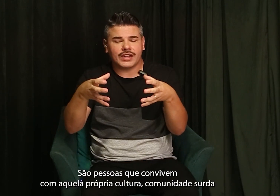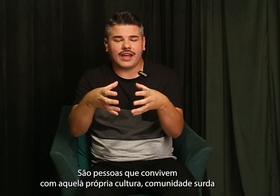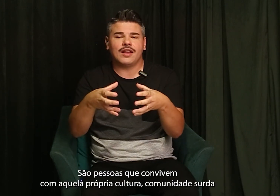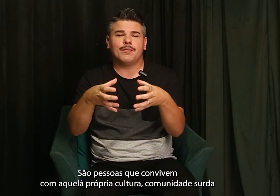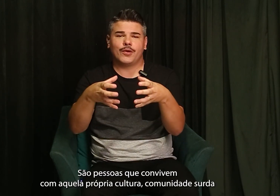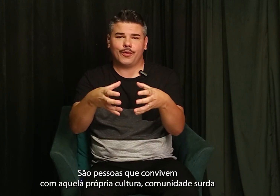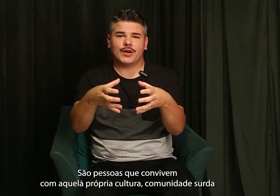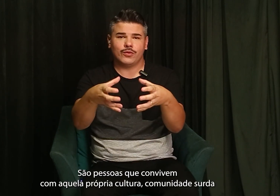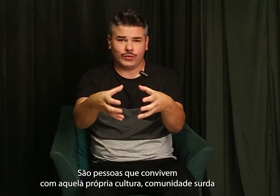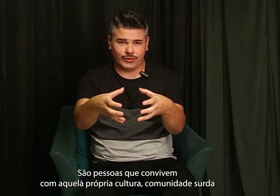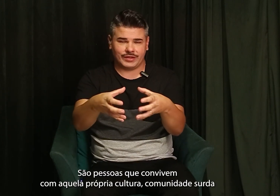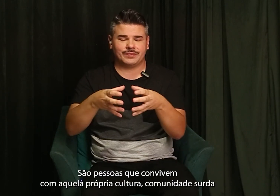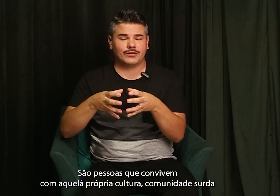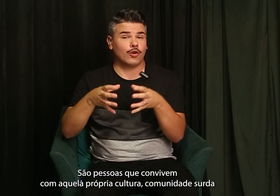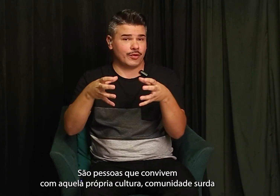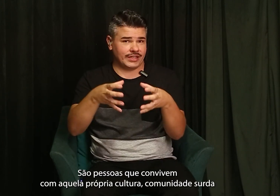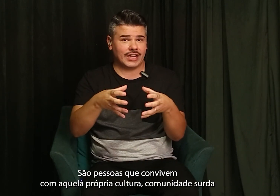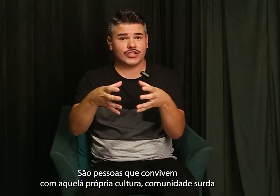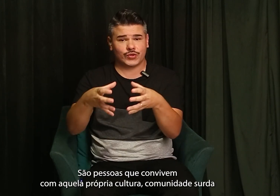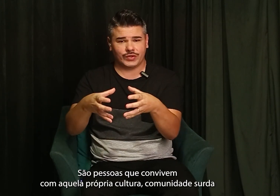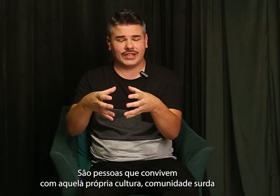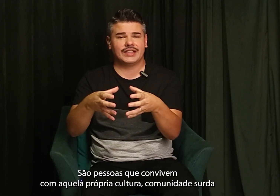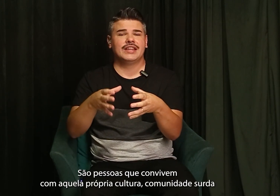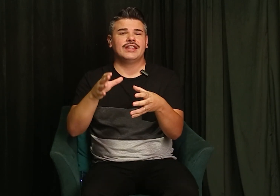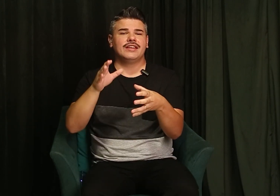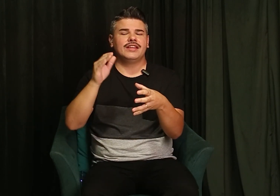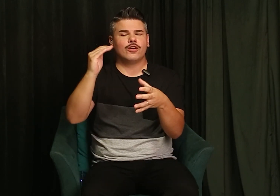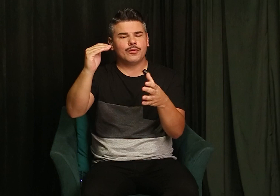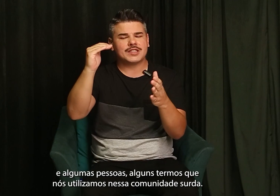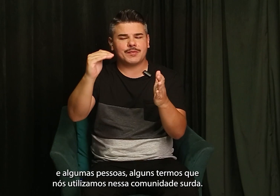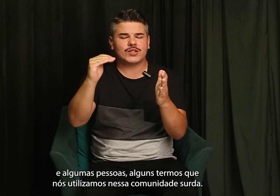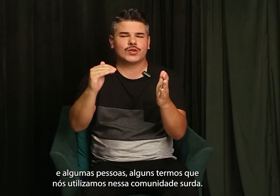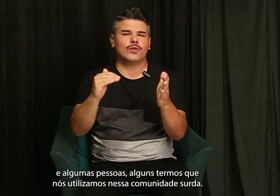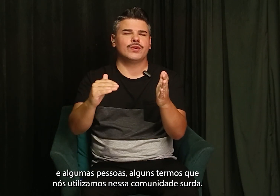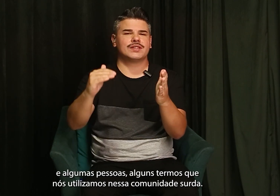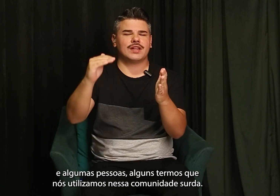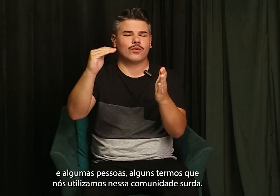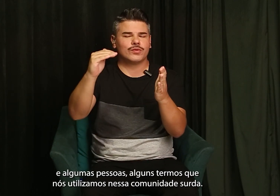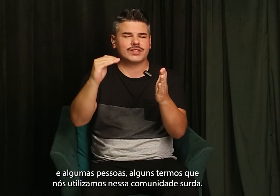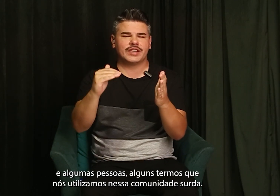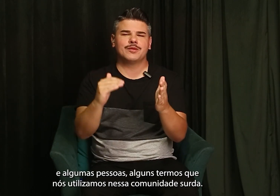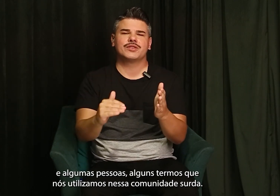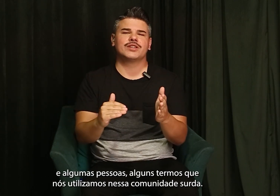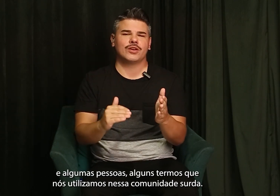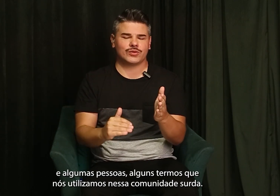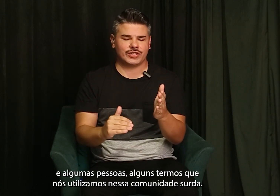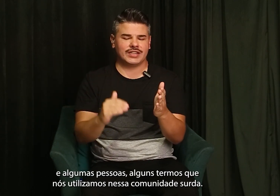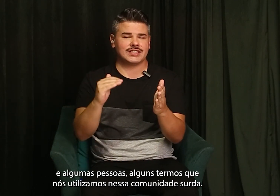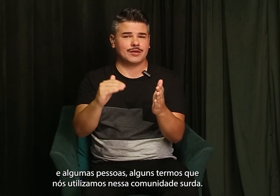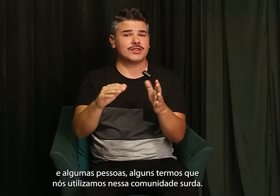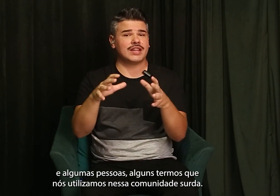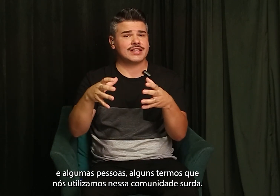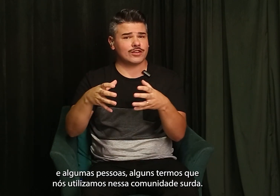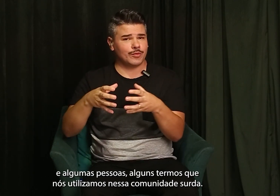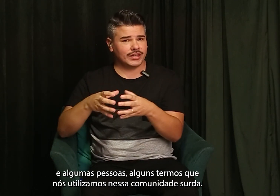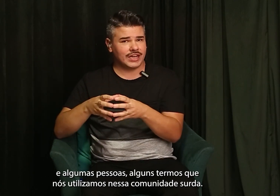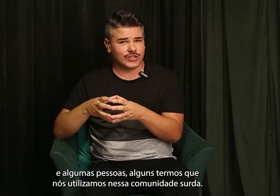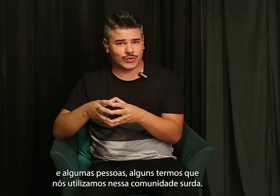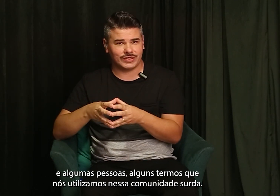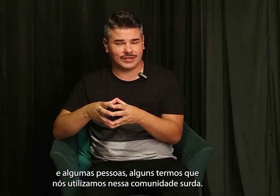com aquela própria cultura. Comunidade surda. E algumas pessoas, alguns termos que nós utilizamos nessa comunidade